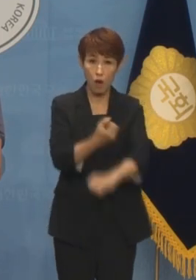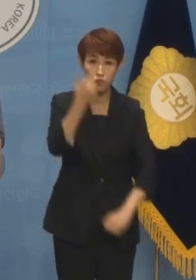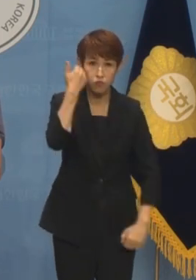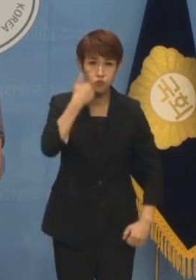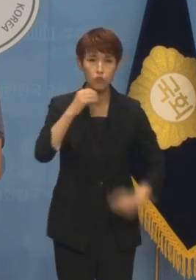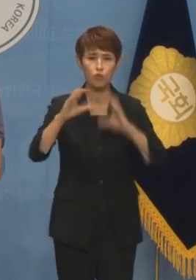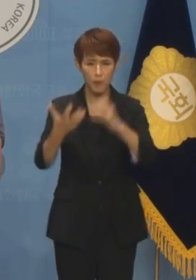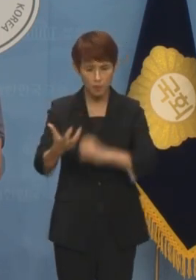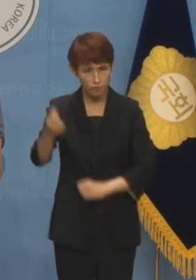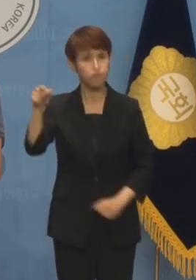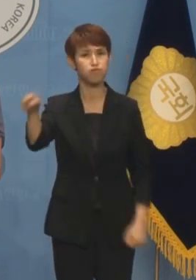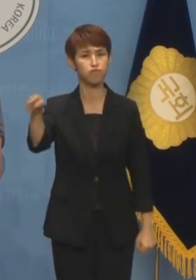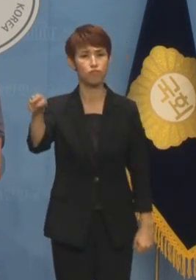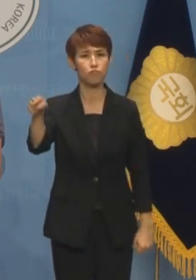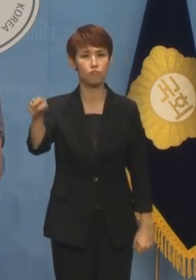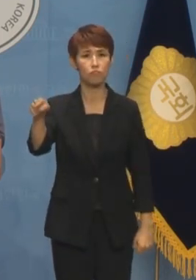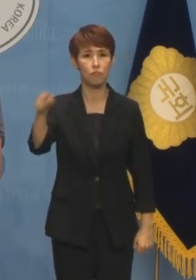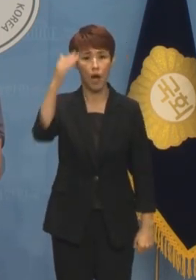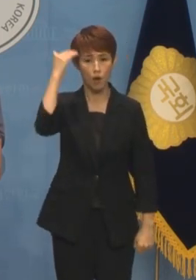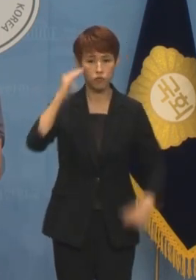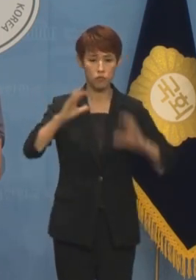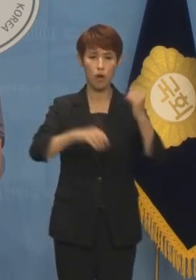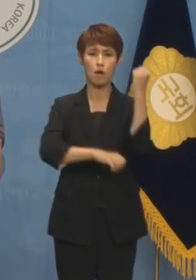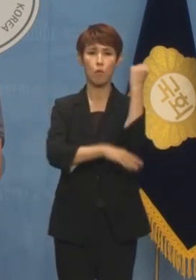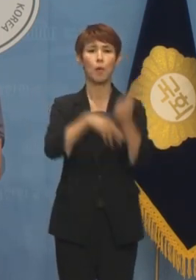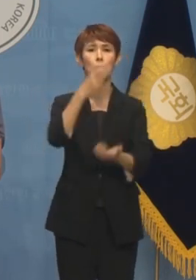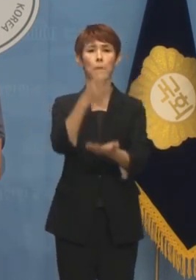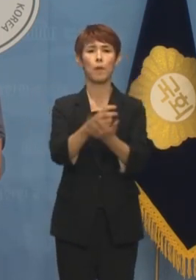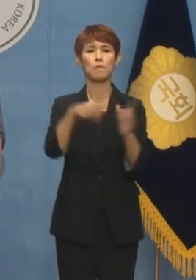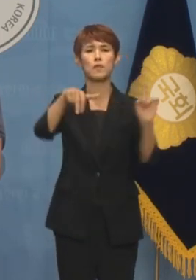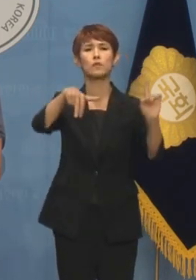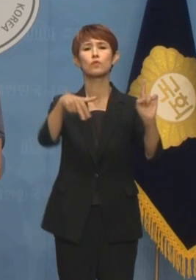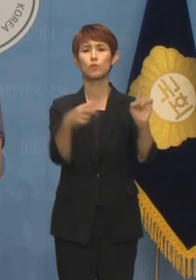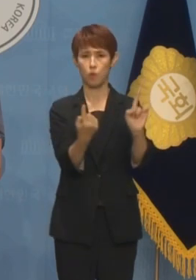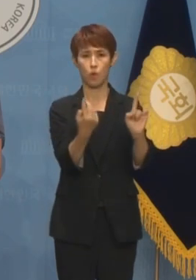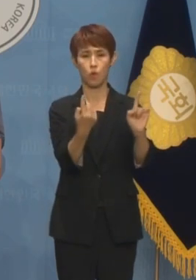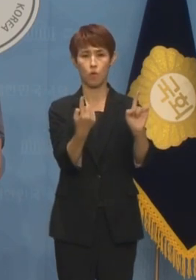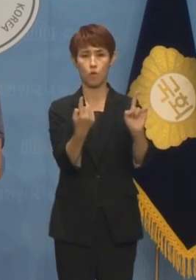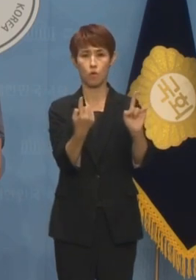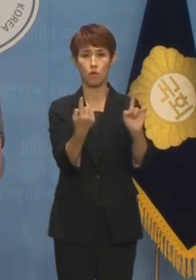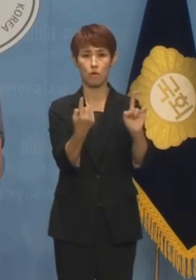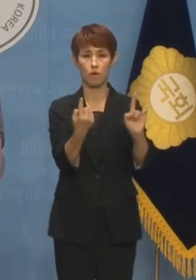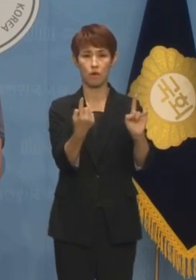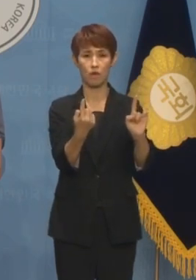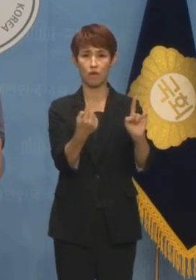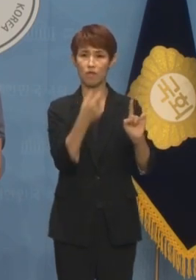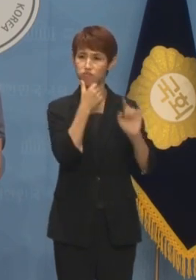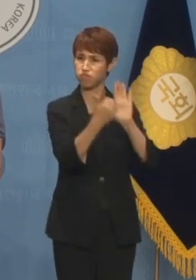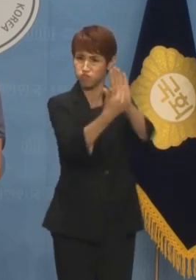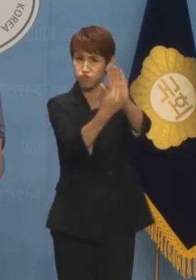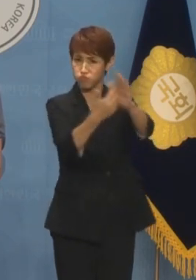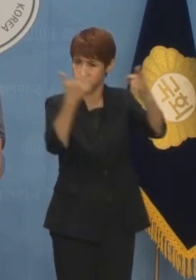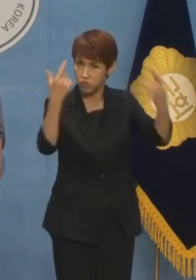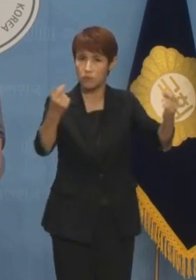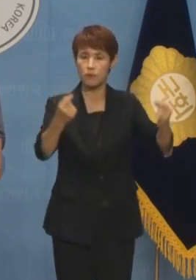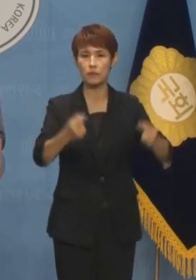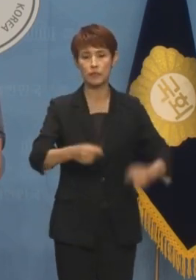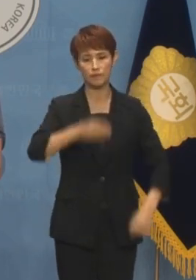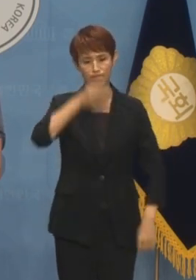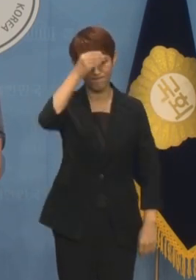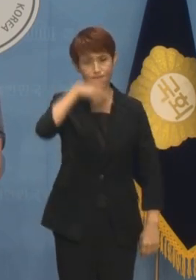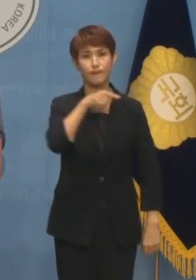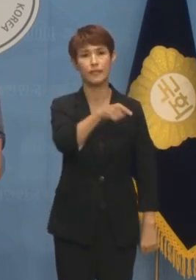국민으로부터 나온다는 우리 헌법 제 1조를 정면으로 거스르고 있는이 무도한